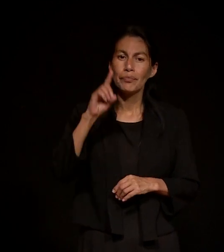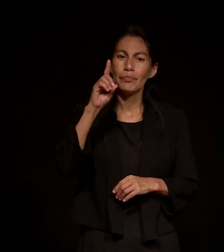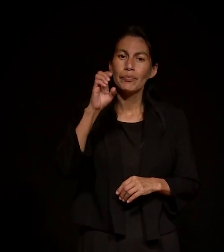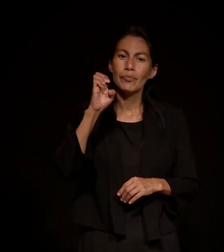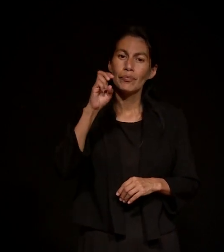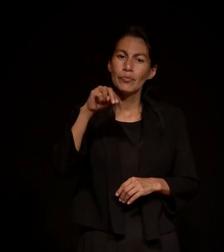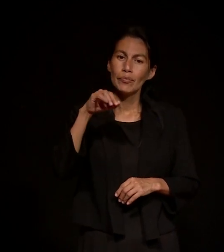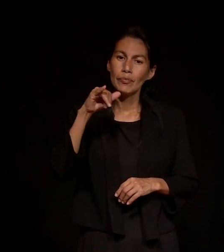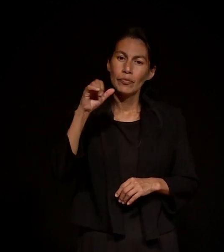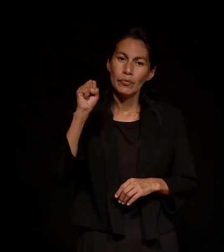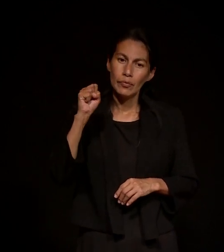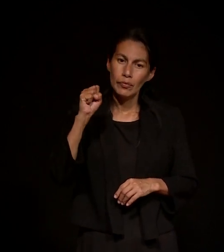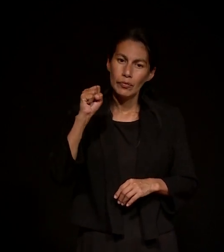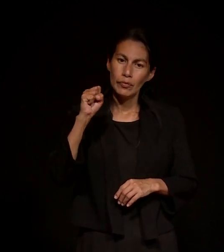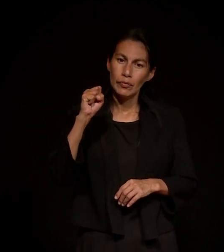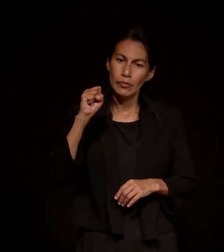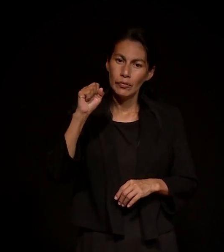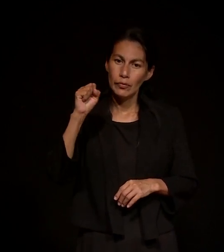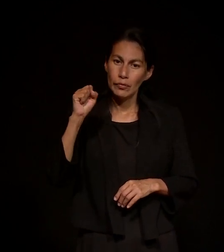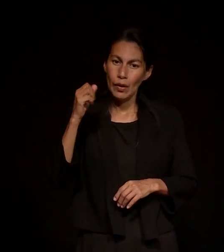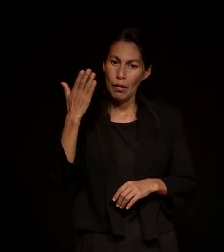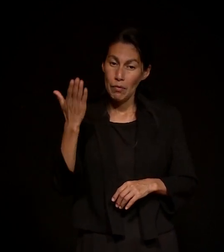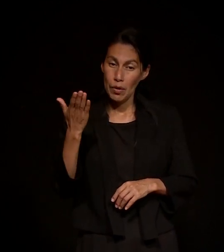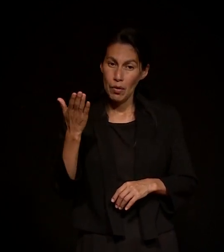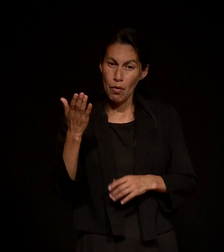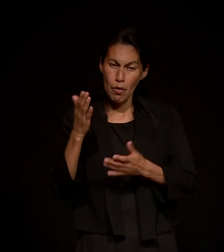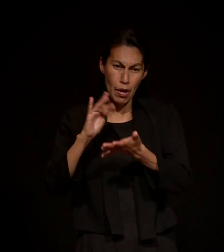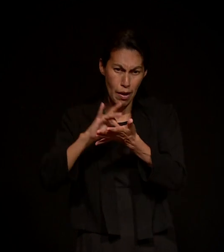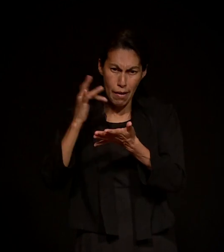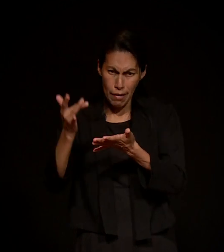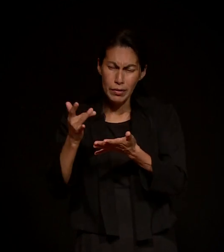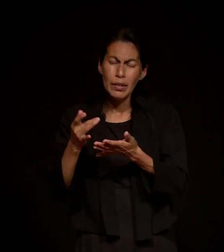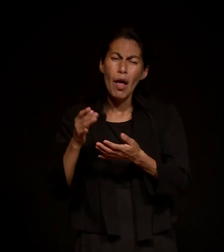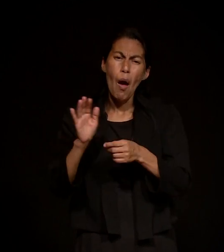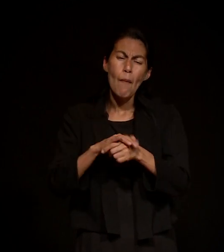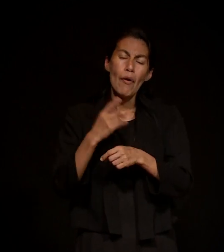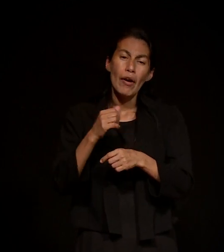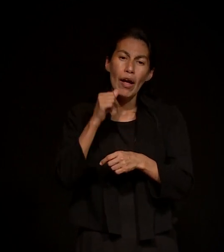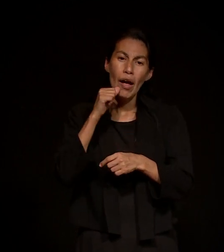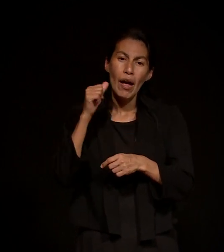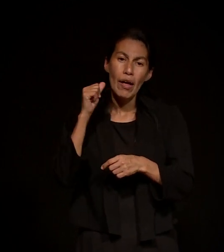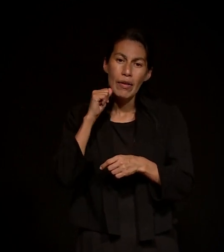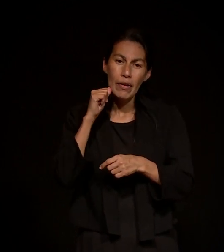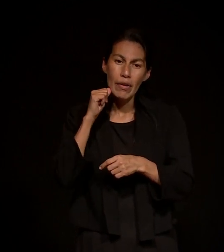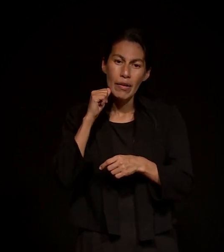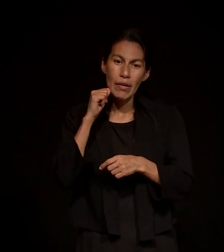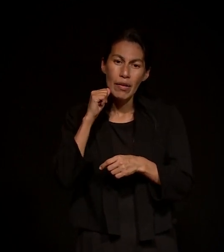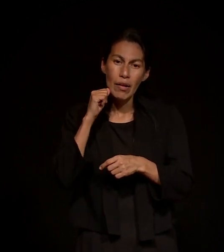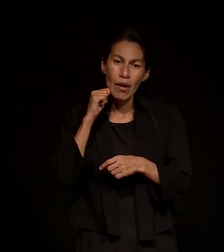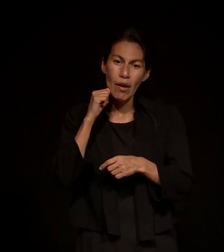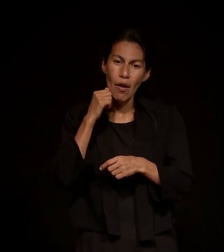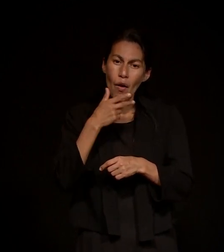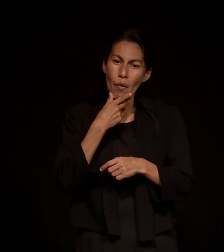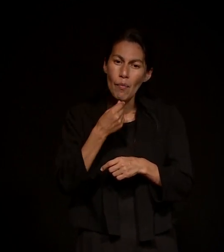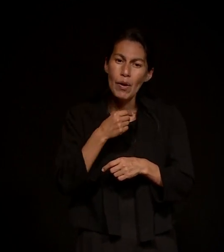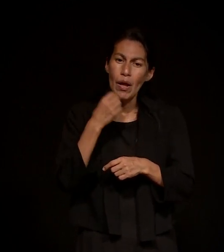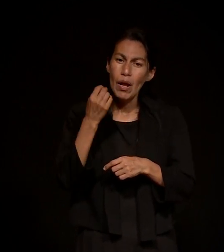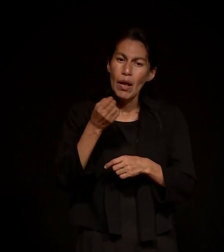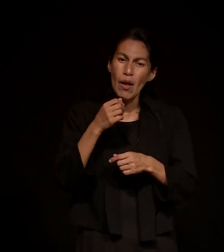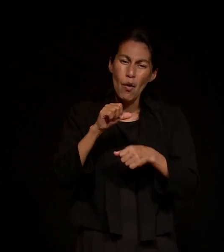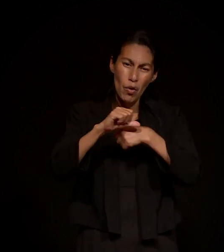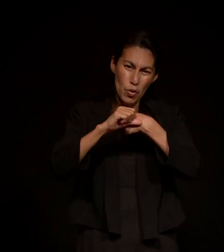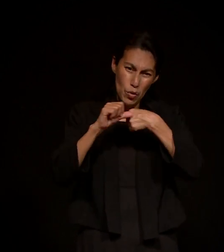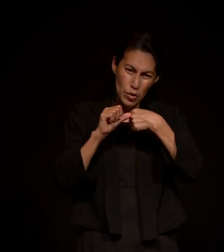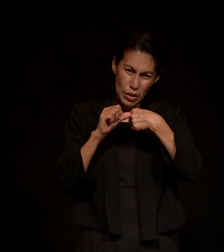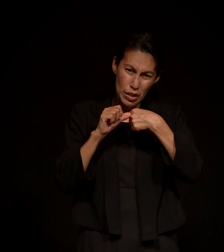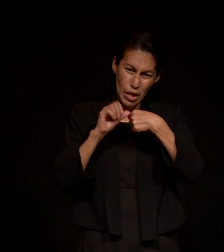Ara, doy gracias porque Aldrich tuvo una operación ayer, y gracias a Dios salió bien y